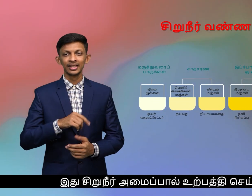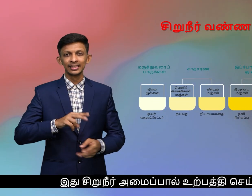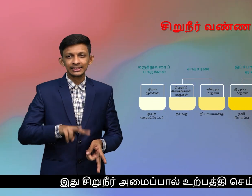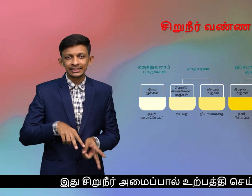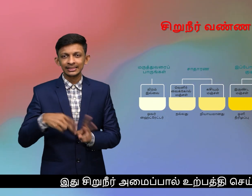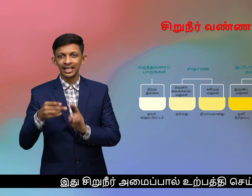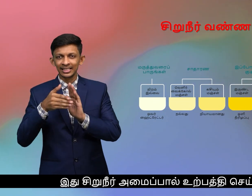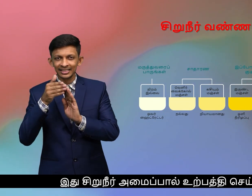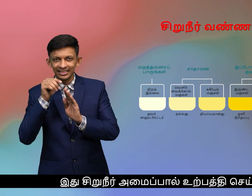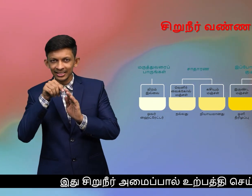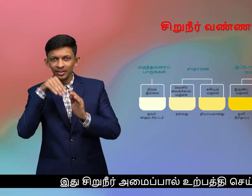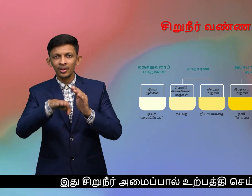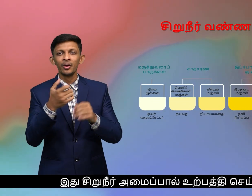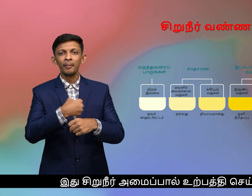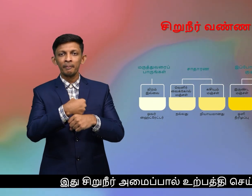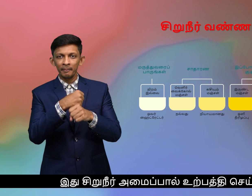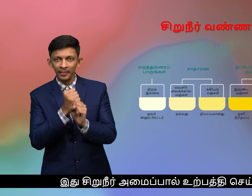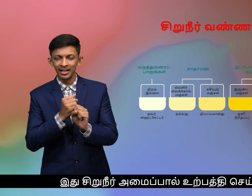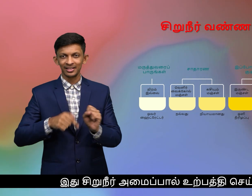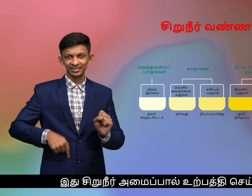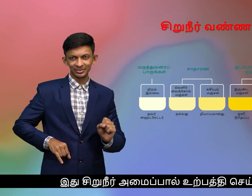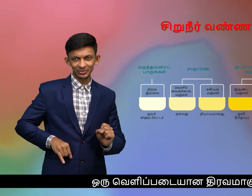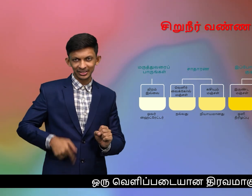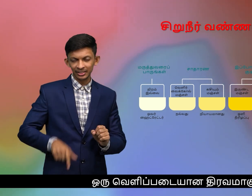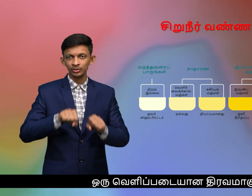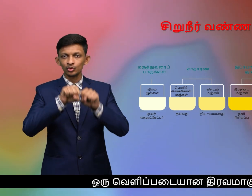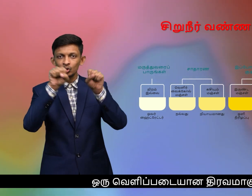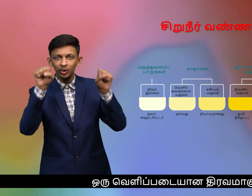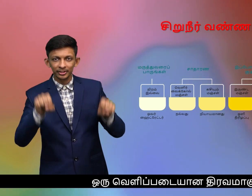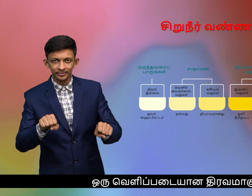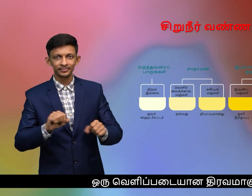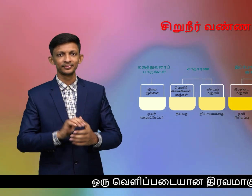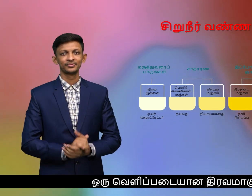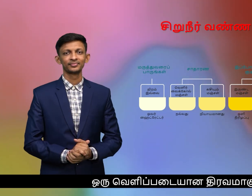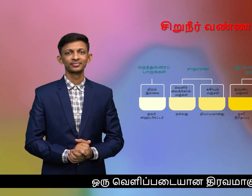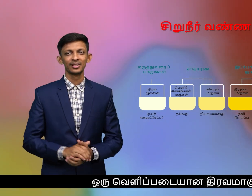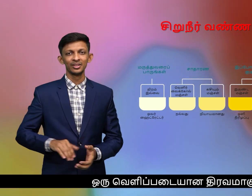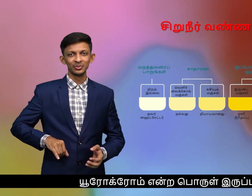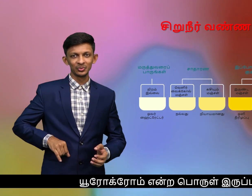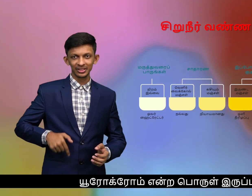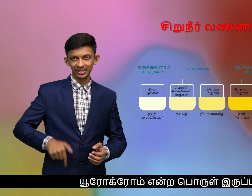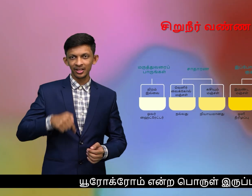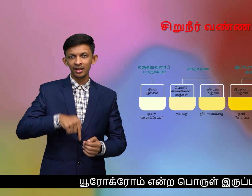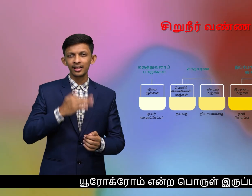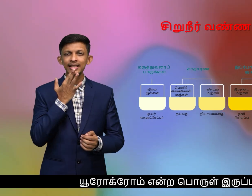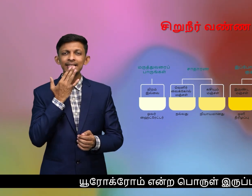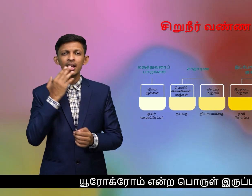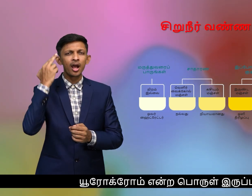இது சிறுநீர் அமைப்பால் உற்பத்தி செய்யப்படும் ஒரு வெளிப்படையான திரவமாகும். யூரோக்ரோம் என்ற